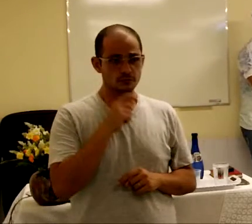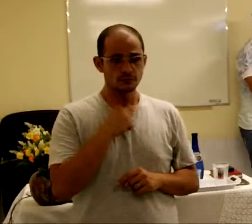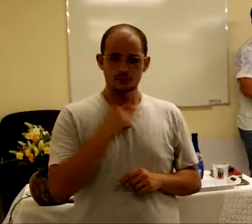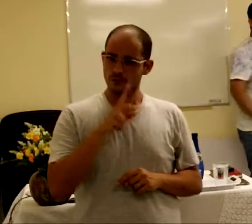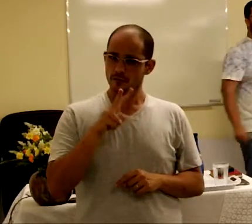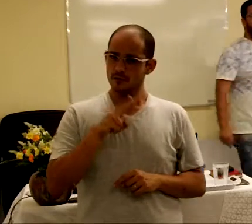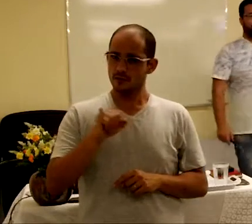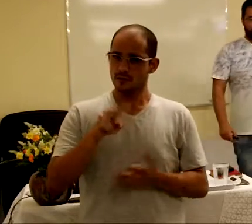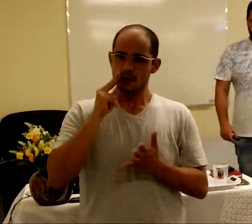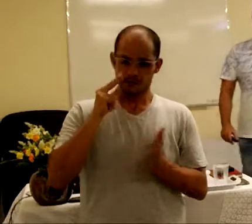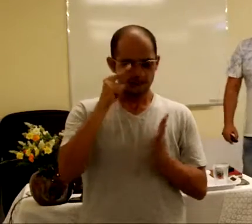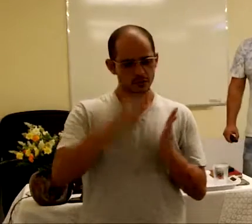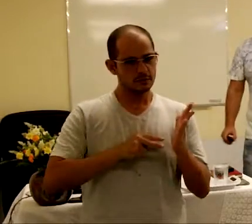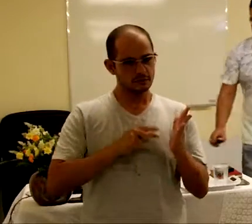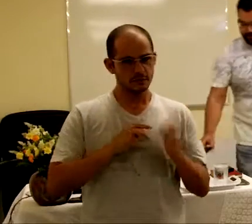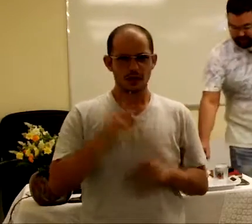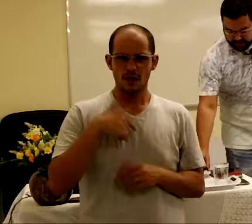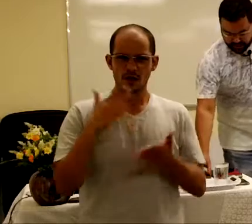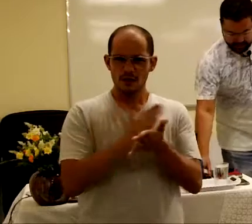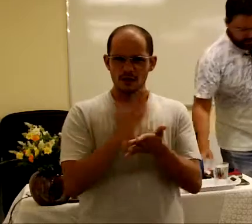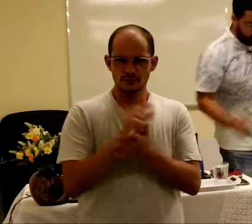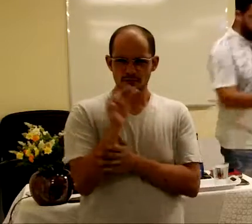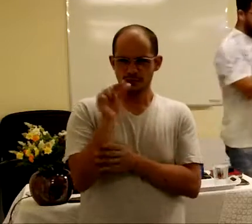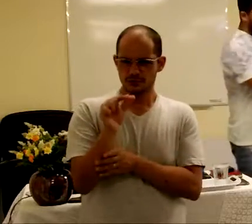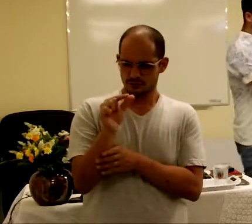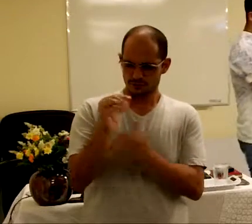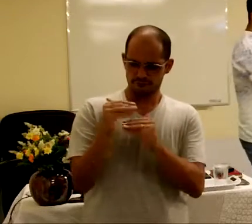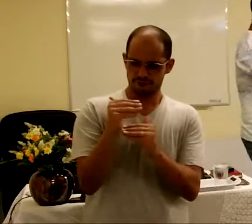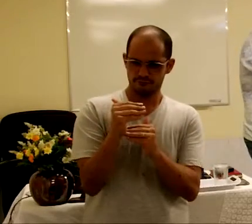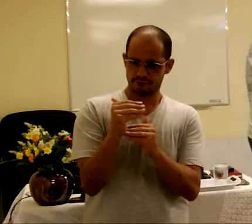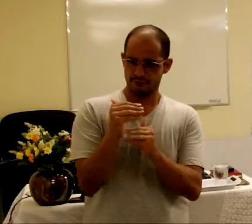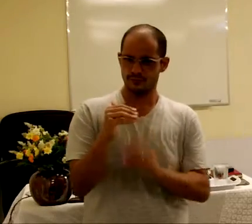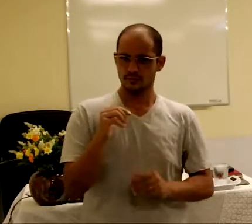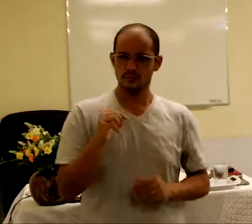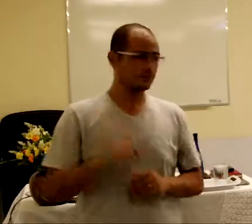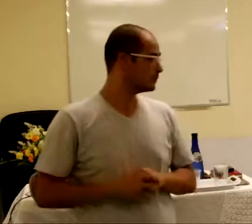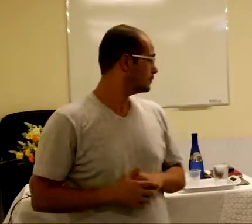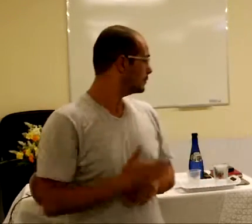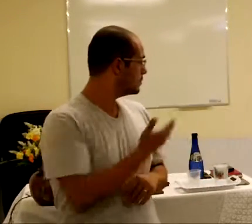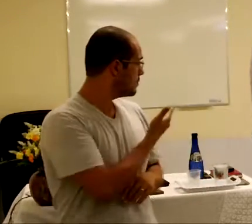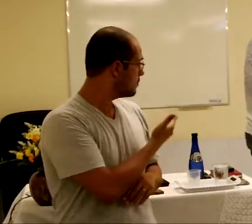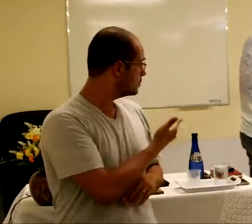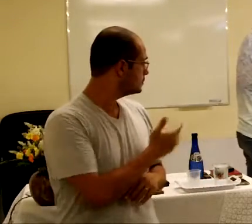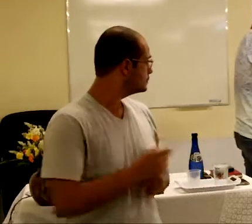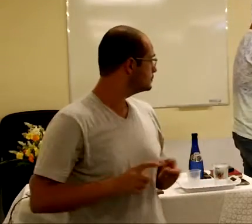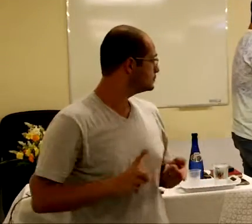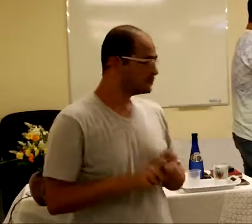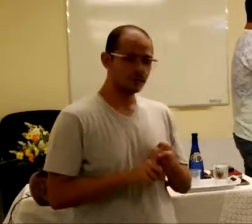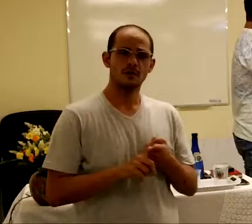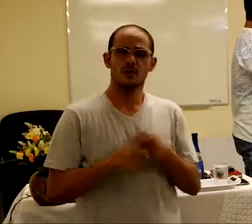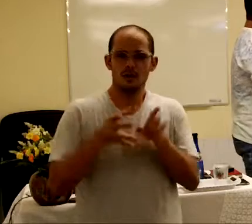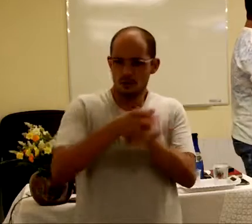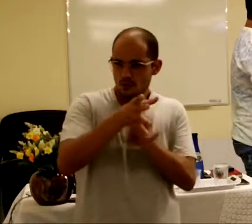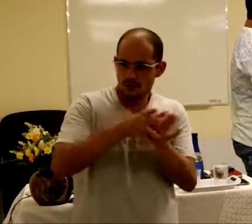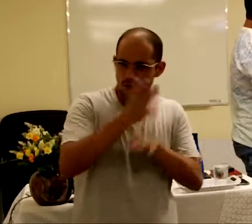Leia-o. É um livrinho petitinho de Kardec. Tem uns que vem 3 junto, né? Vem o Instruções Práticas,